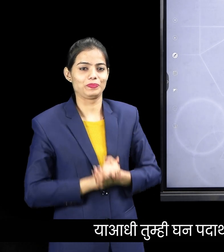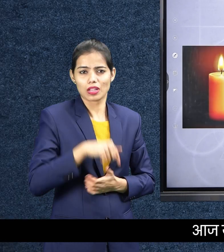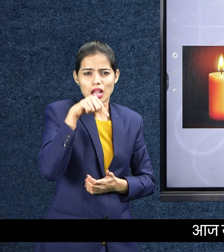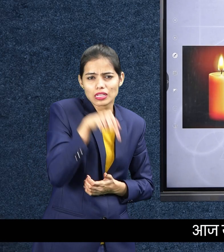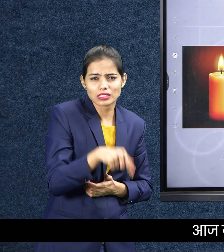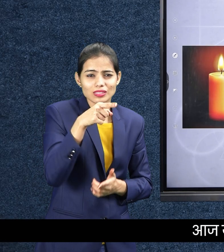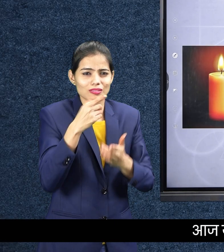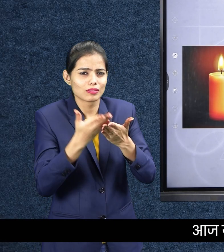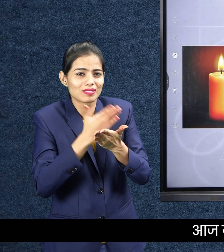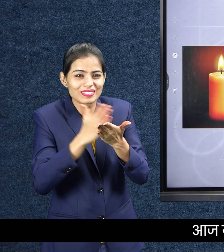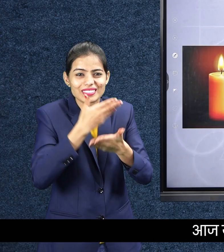आज या भागात आपण घनाचे